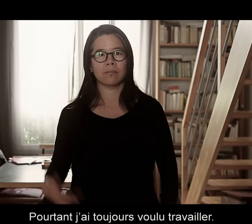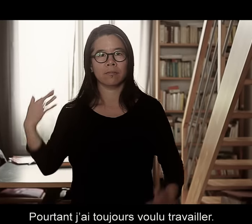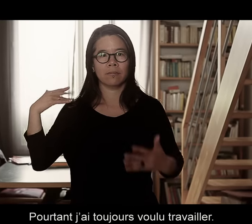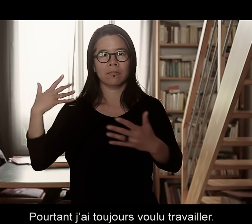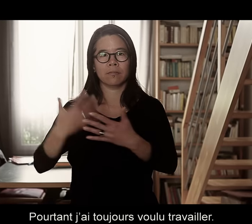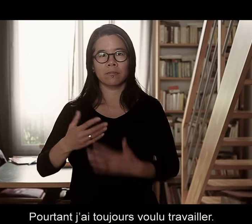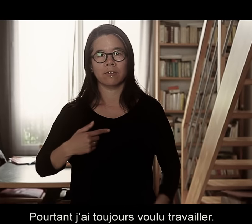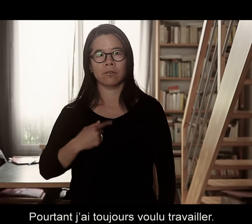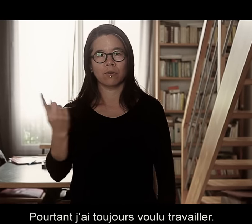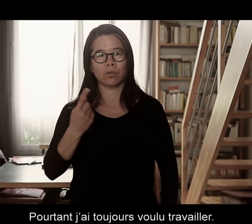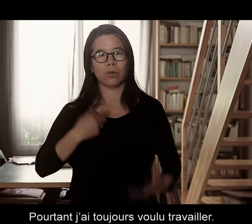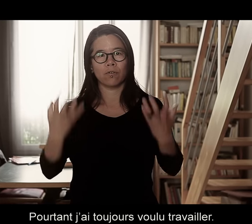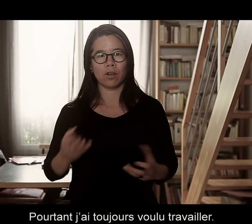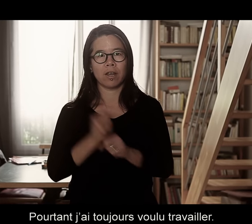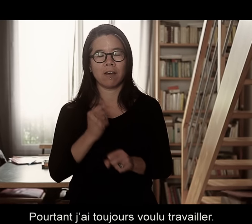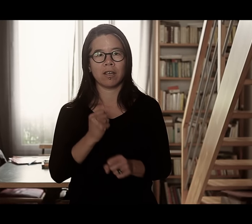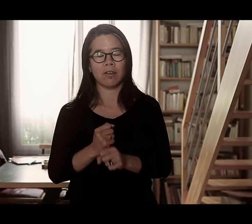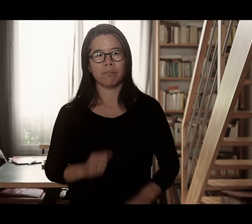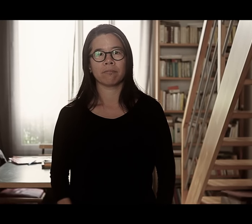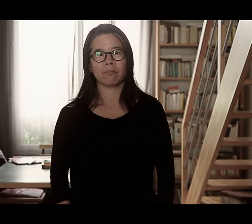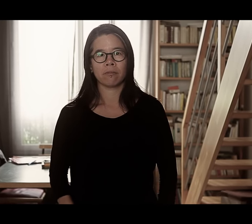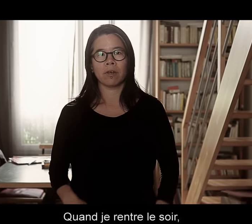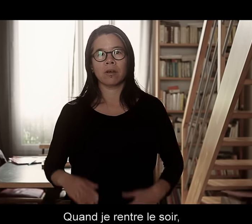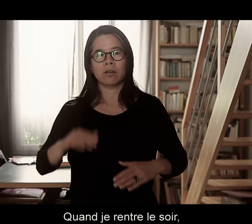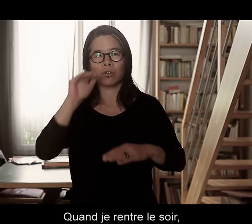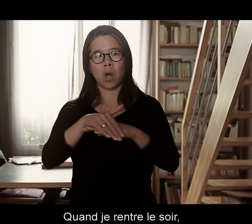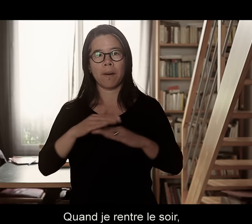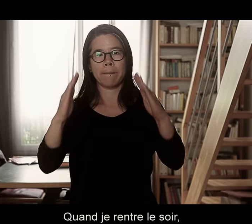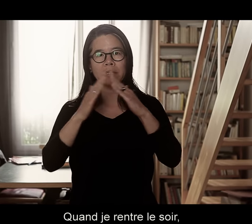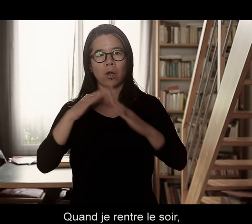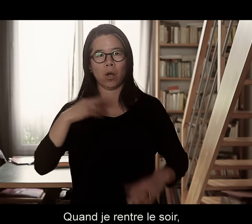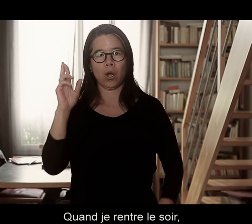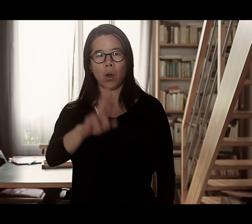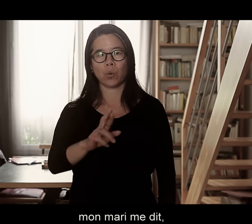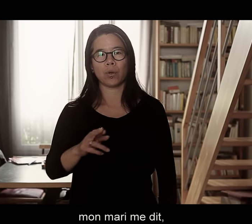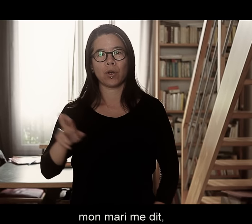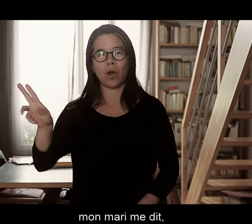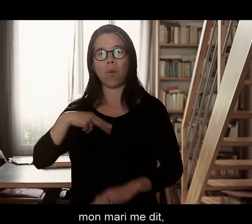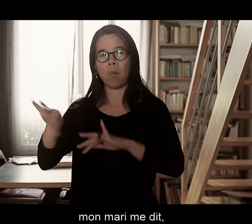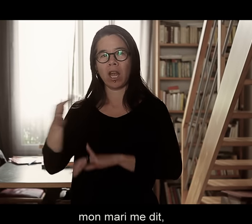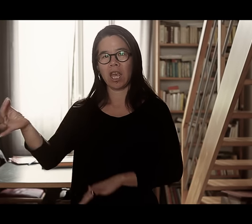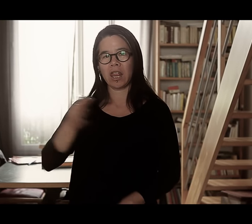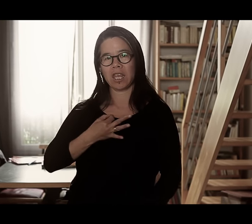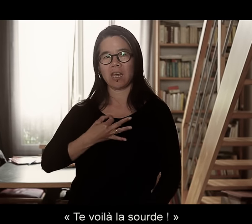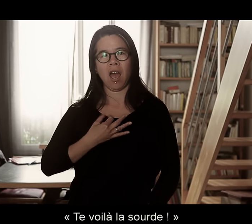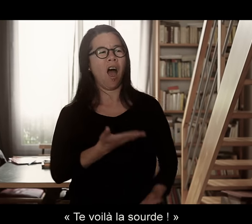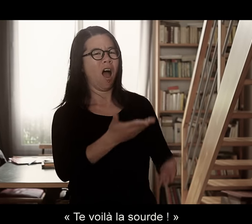Pourtant, j'ai toujours voulu travailler. Quand je rentre le soir, mon mari me dit « Te voilà, la